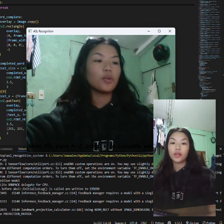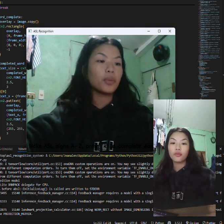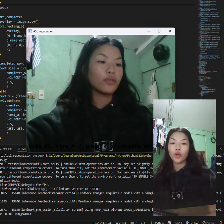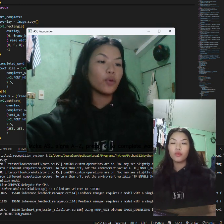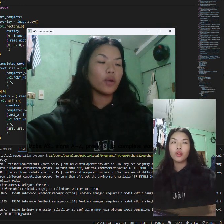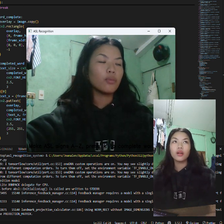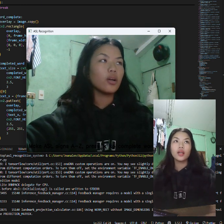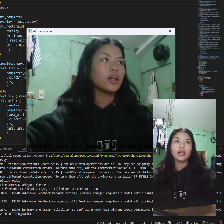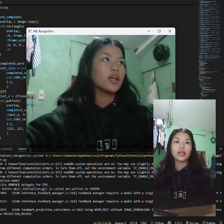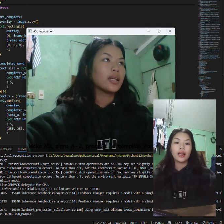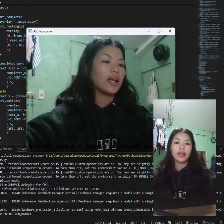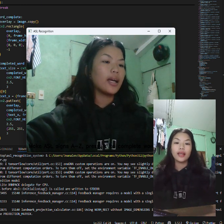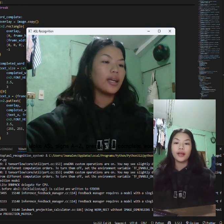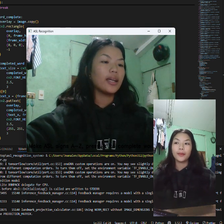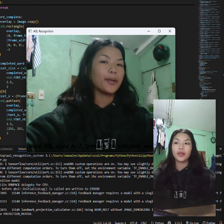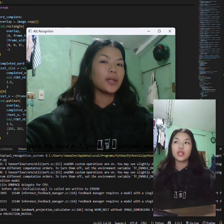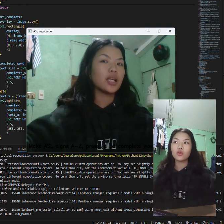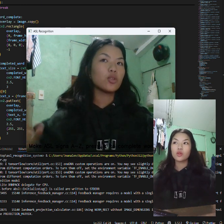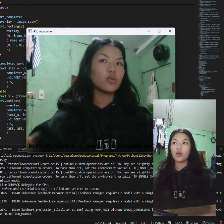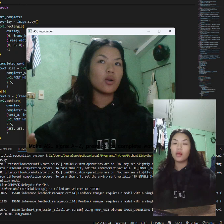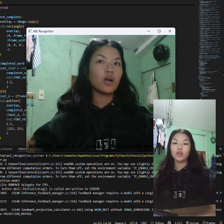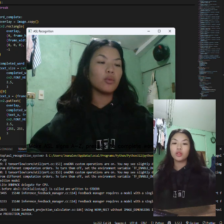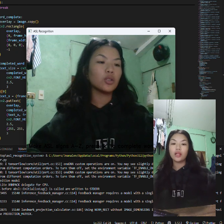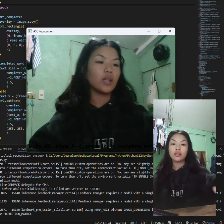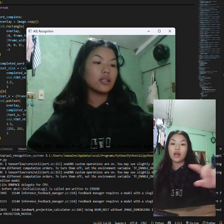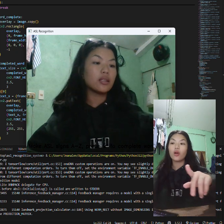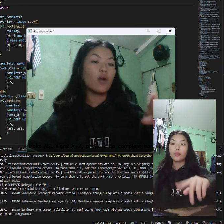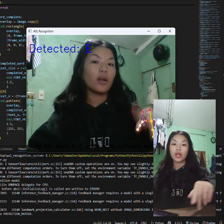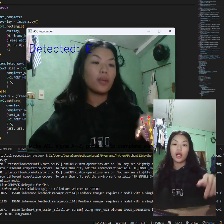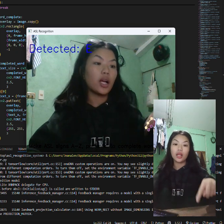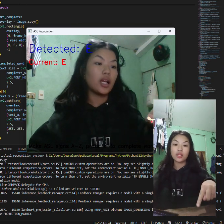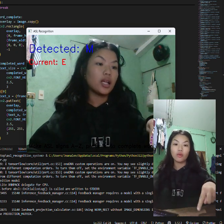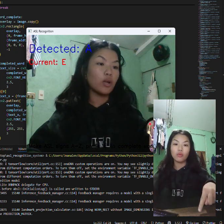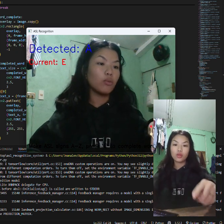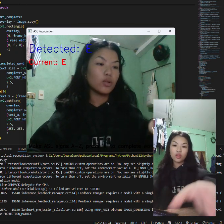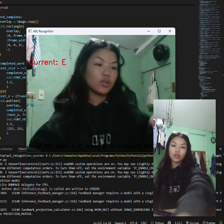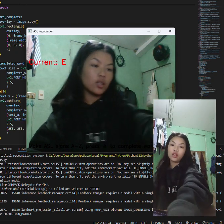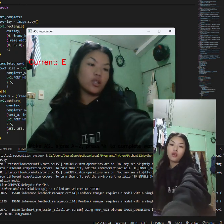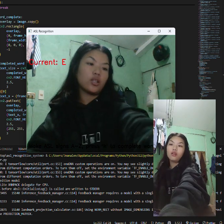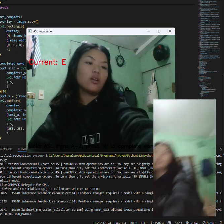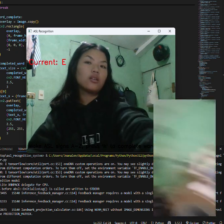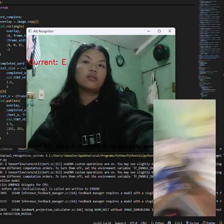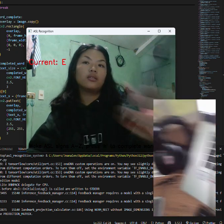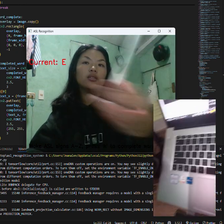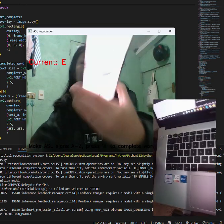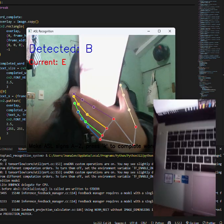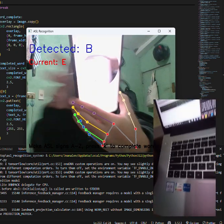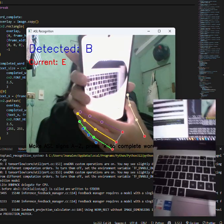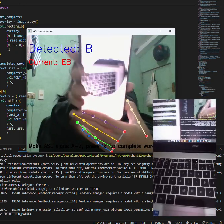ako ma-perform kay mag-isip ko sa akong kamutaan sa akong camera nga nasa ubos.